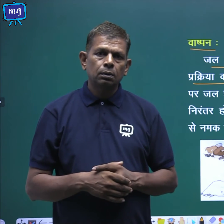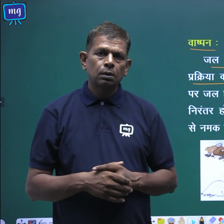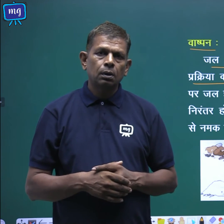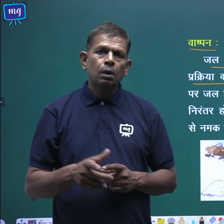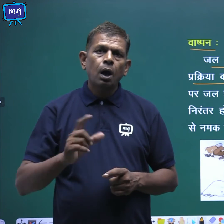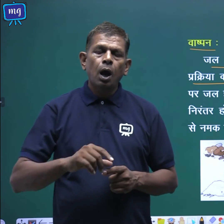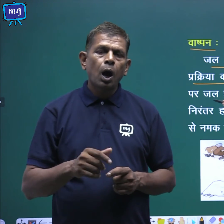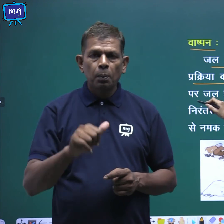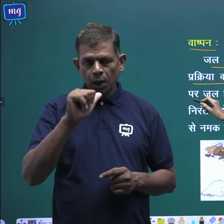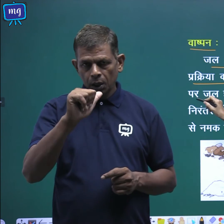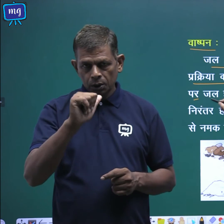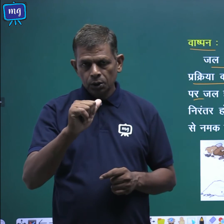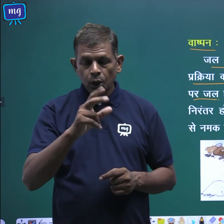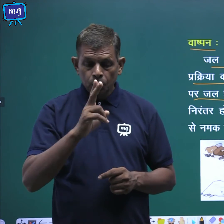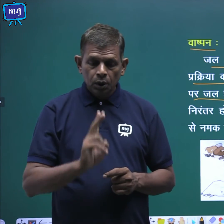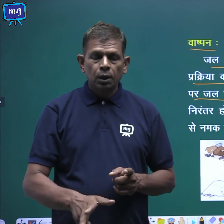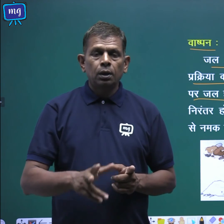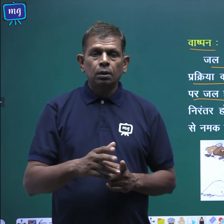जहाँ पर जल होता है,